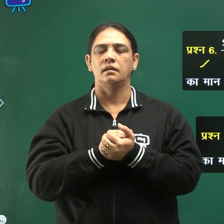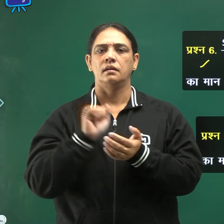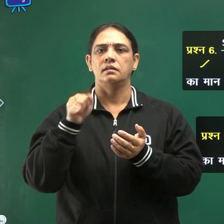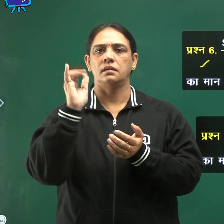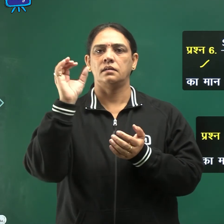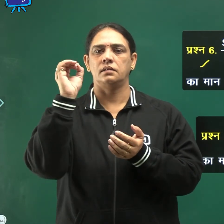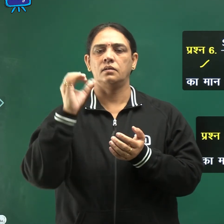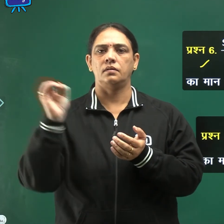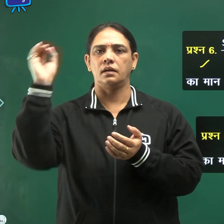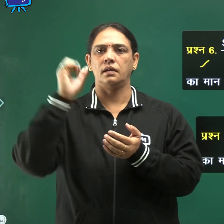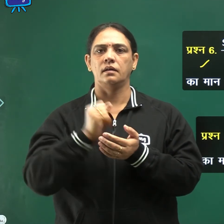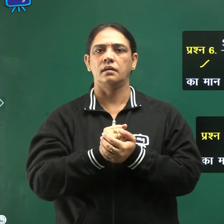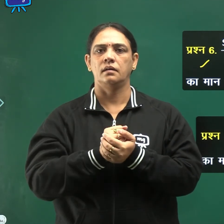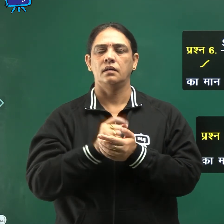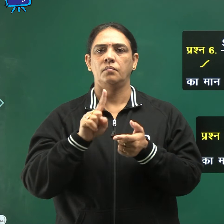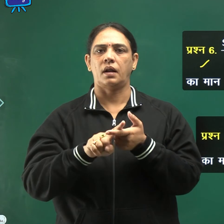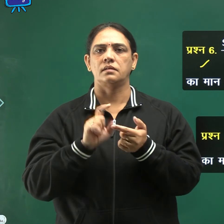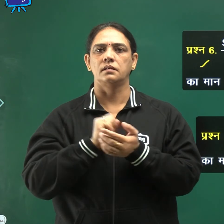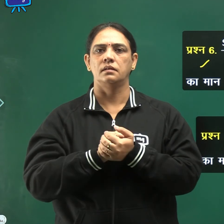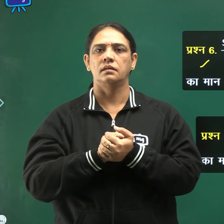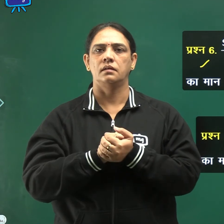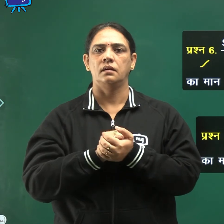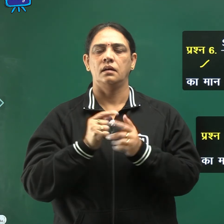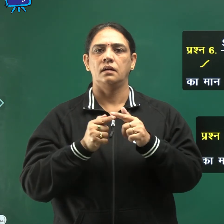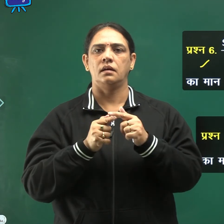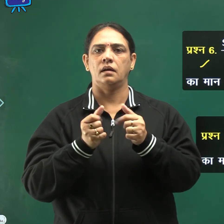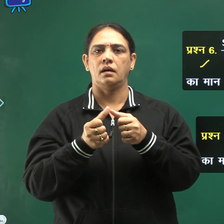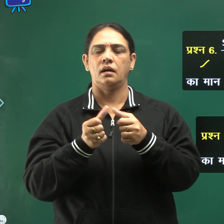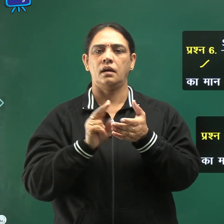60 डिग्री प्लस टेन